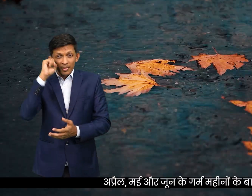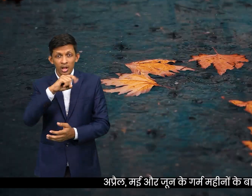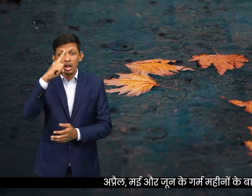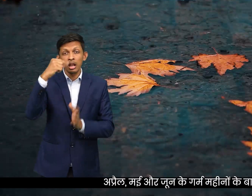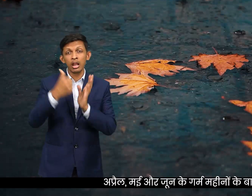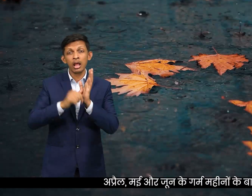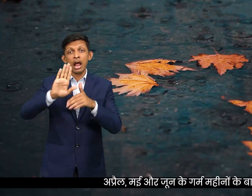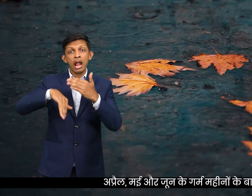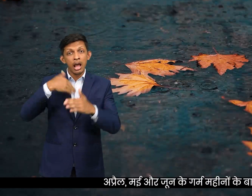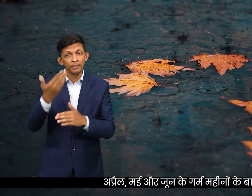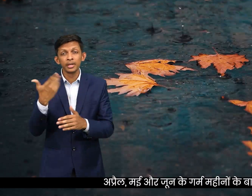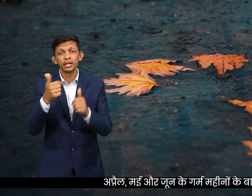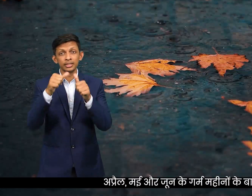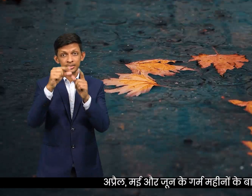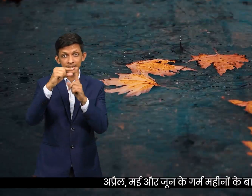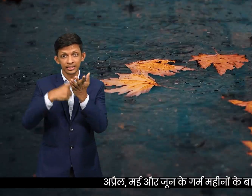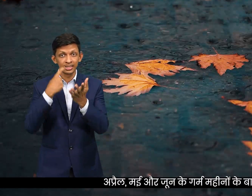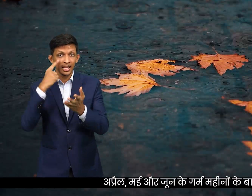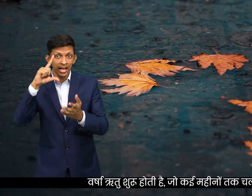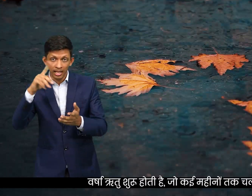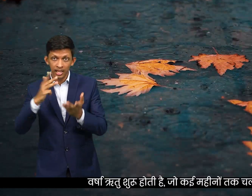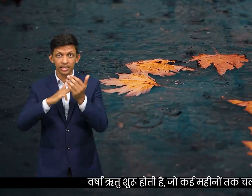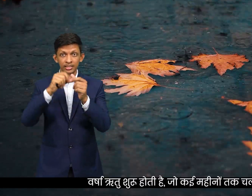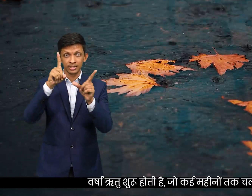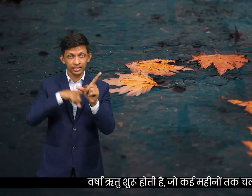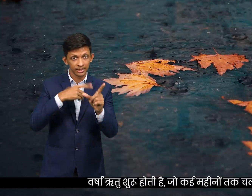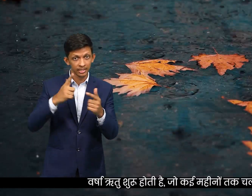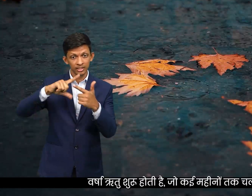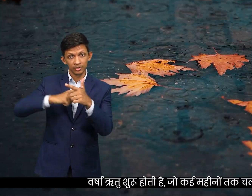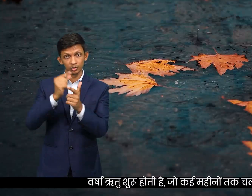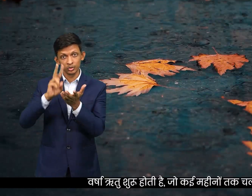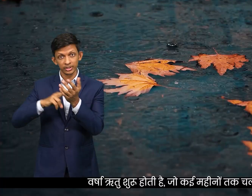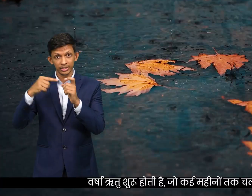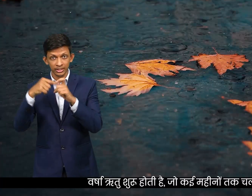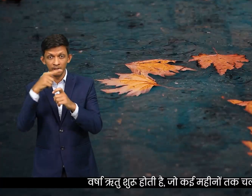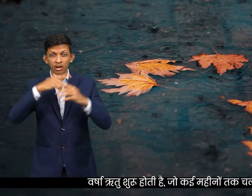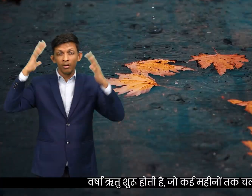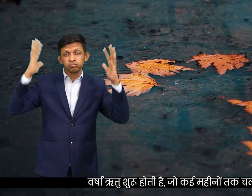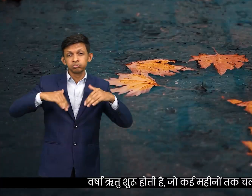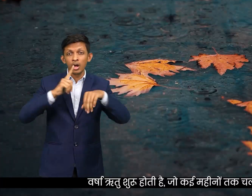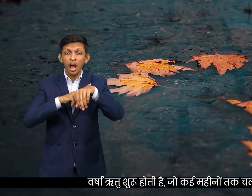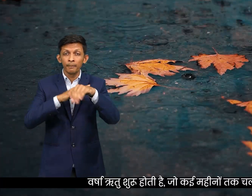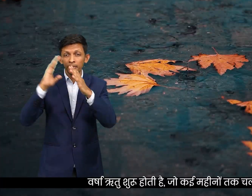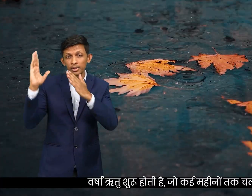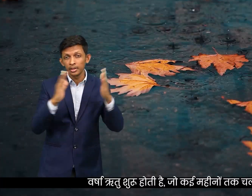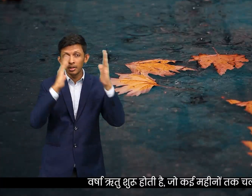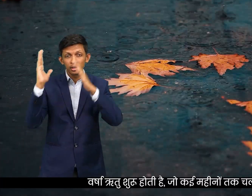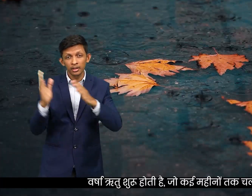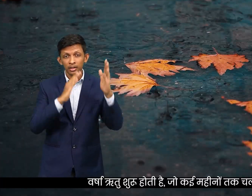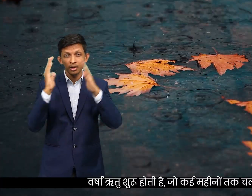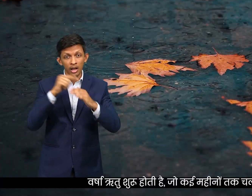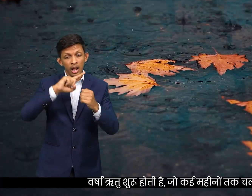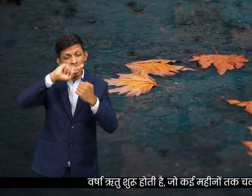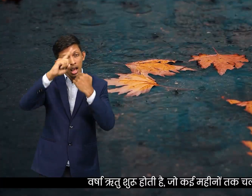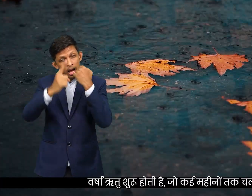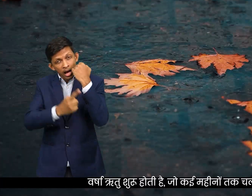अप्रैल, मई और जून के गर्म महीनों के बाद वर्षा ऋतु शुरू होती है जो कई महीनों